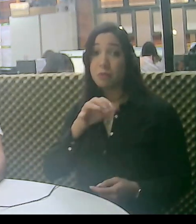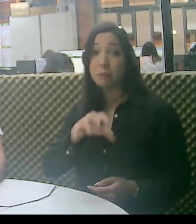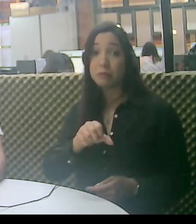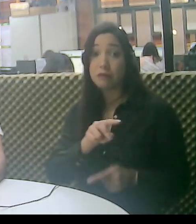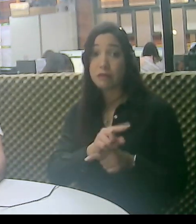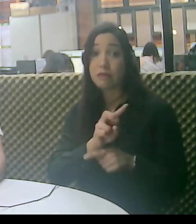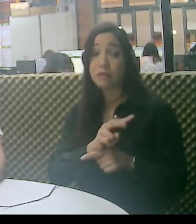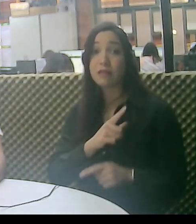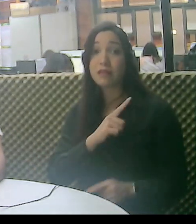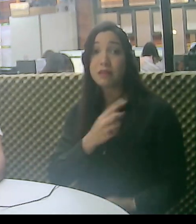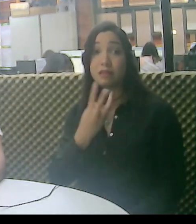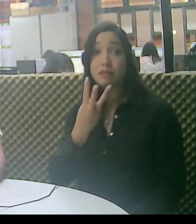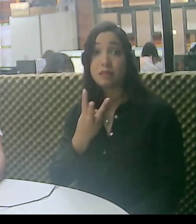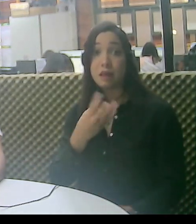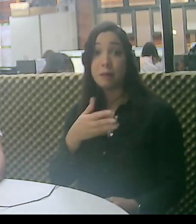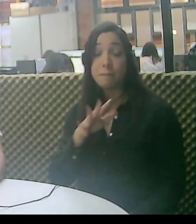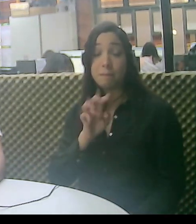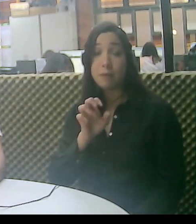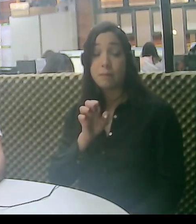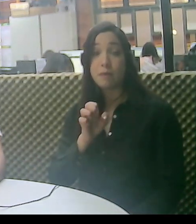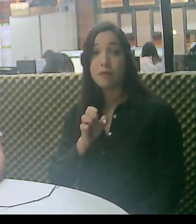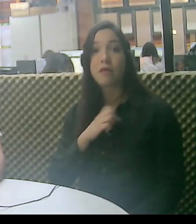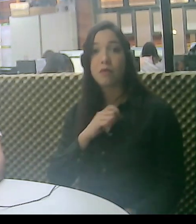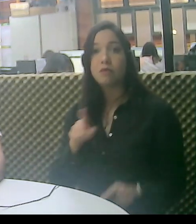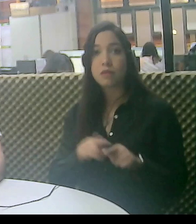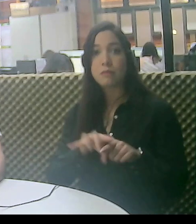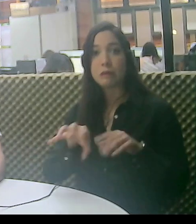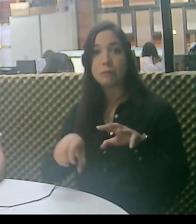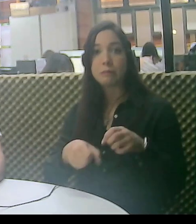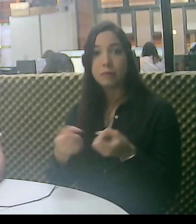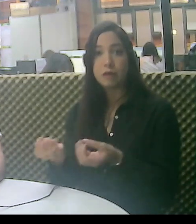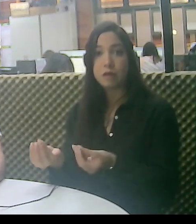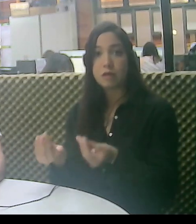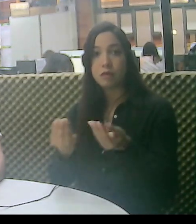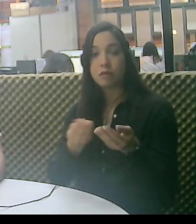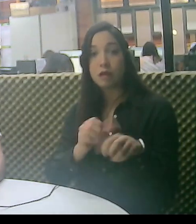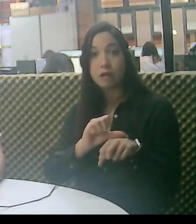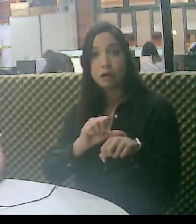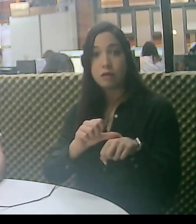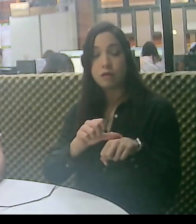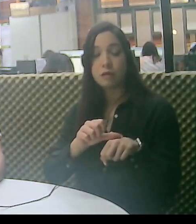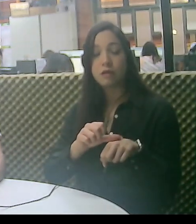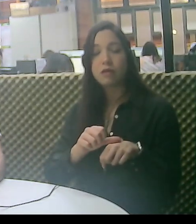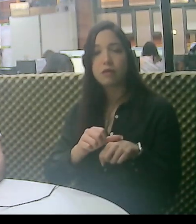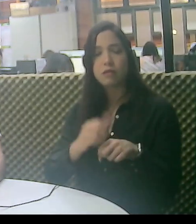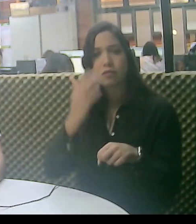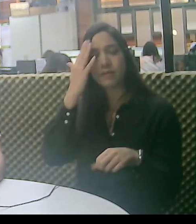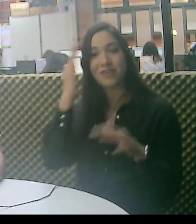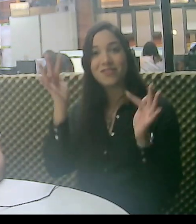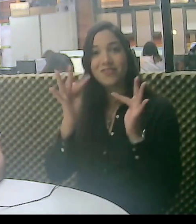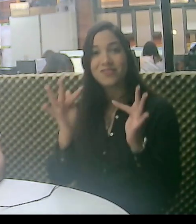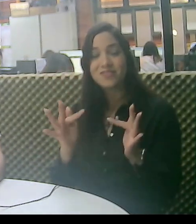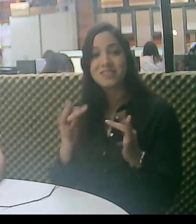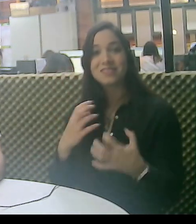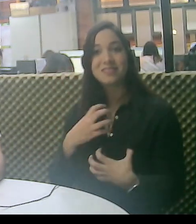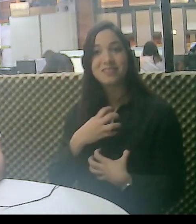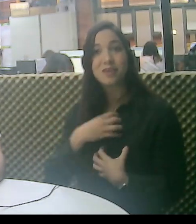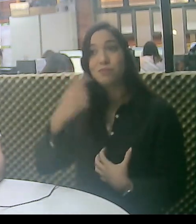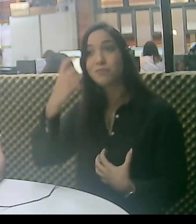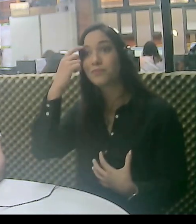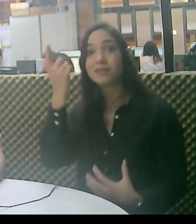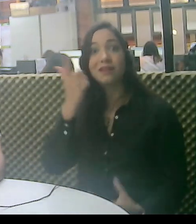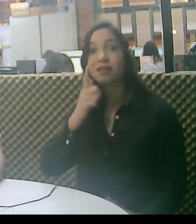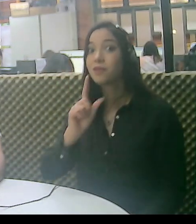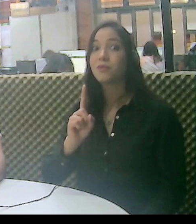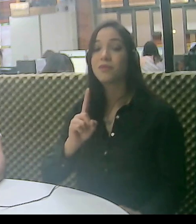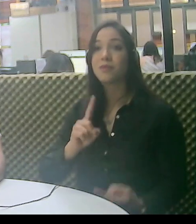teve 3 filhotes. Eu trouxe os filhotinhos dela também pra castrar. Eu fiquei muito feliz quando eu soube que ia ter aqui, que eu pensei que eu não ia